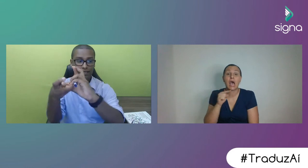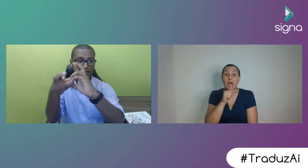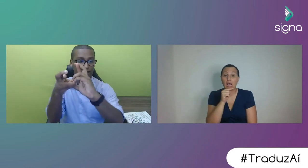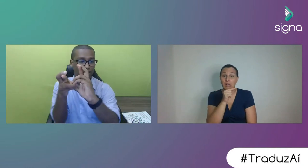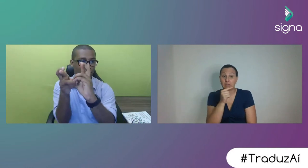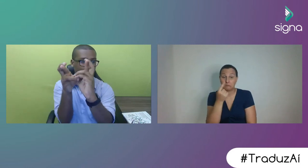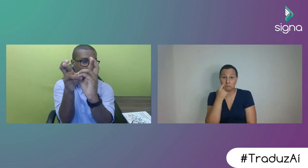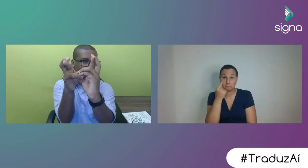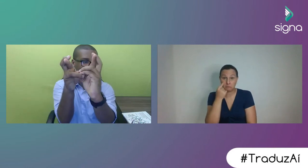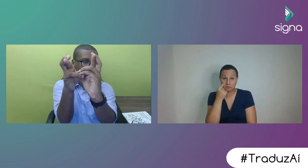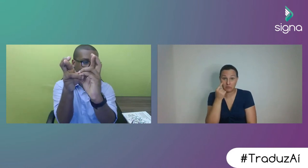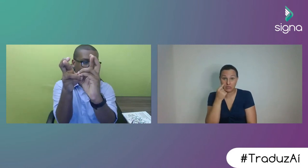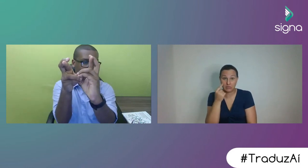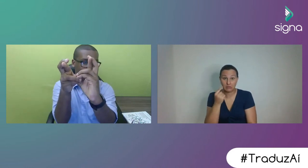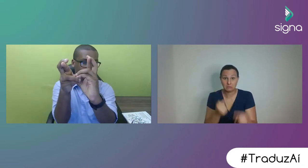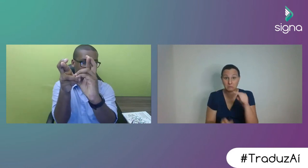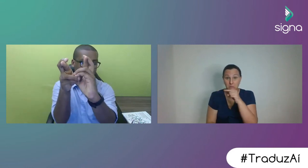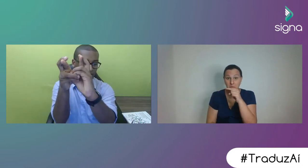Esse aqui?